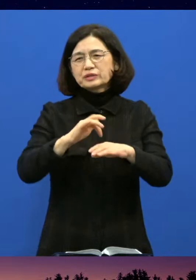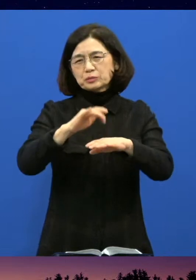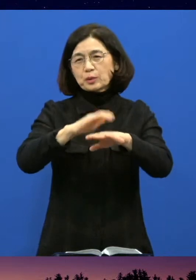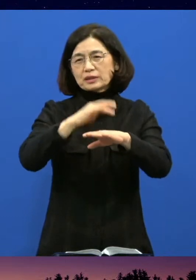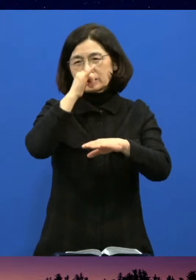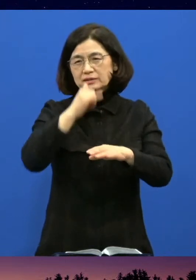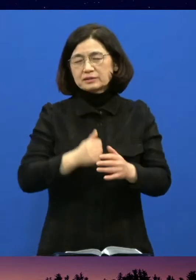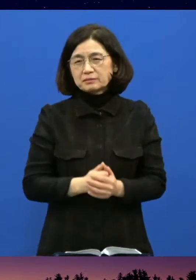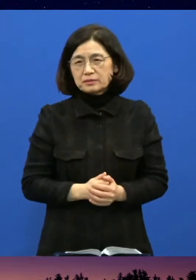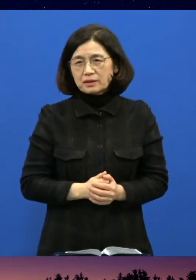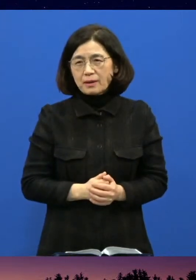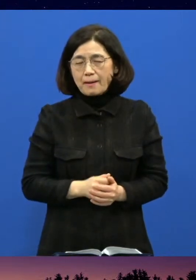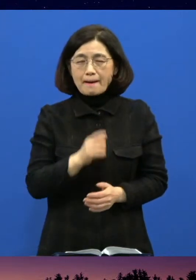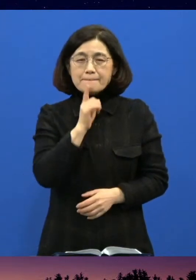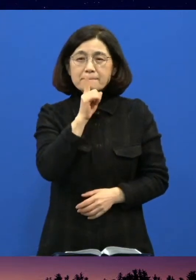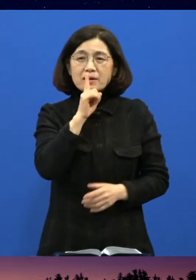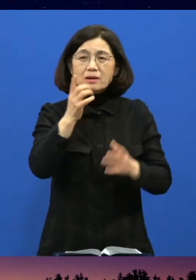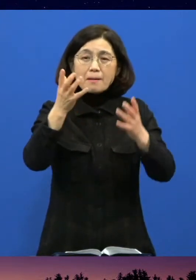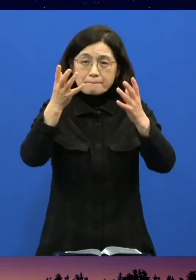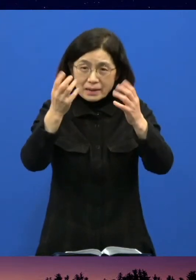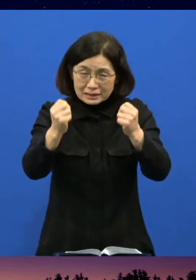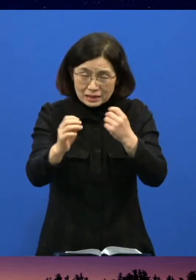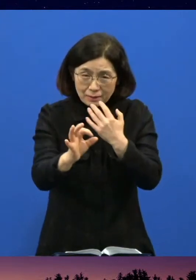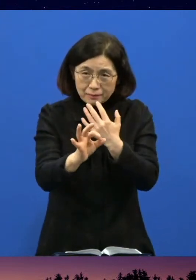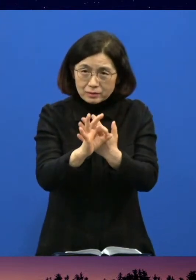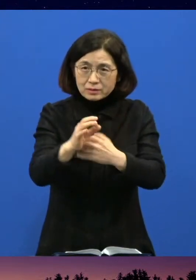여러분, 말을 자꾸 하면요 마음이 흔들려요.